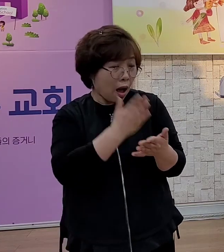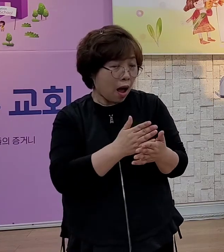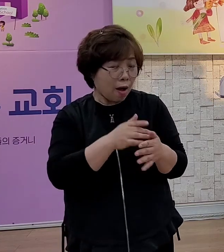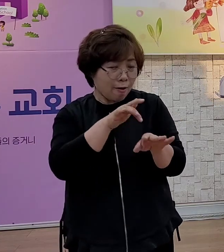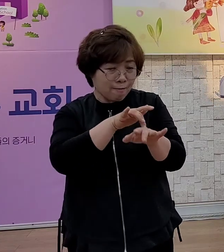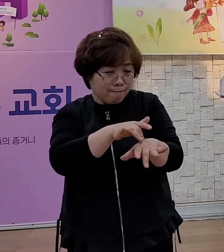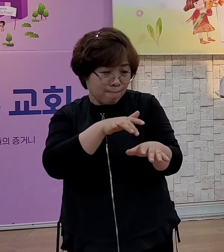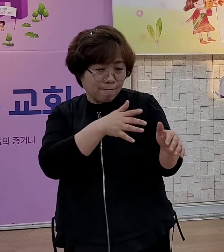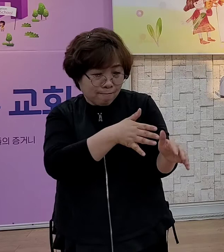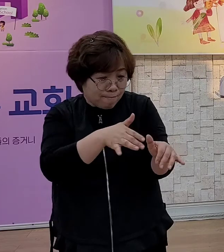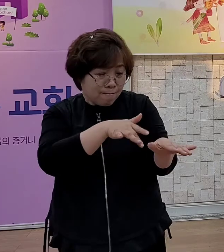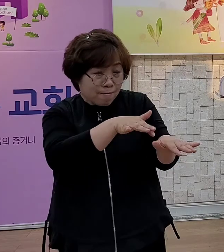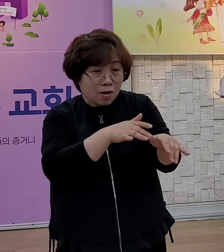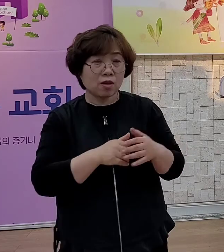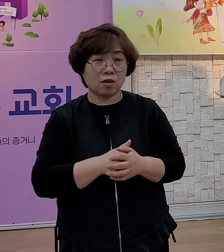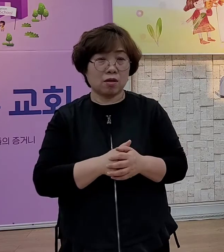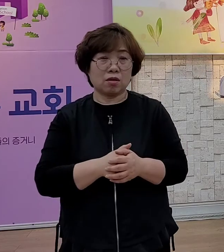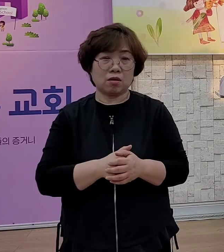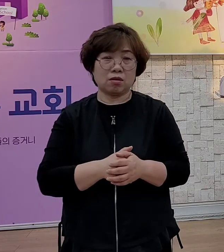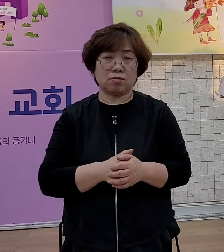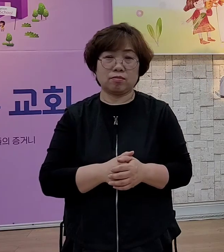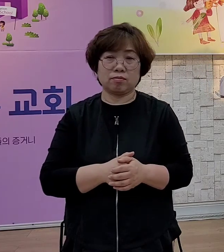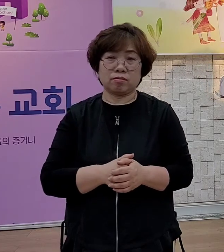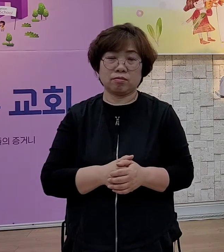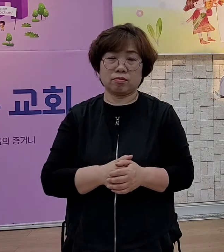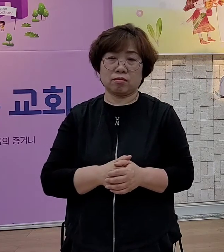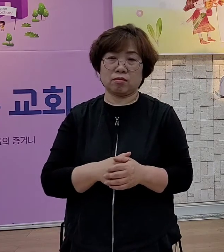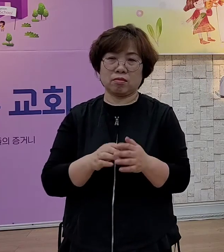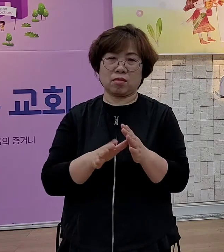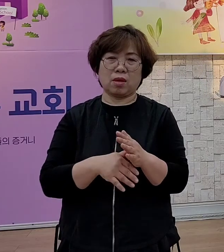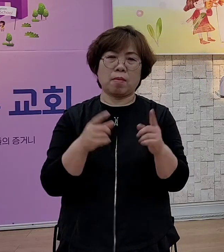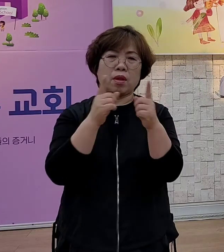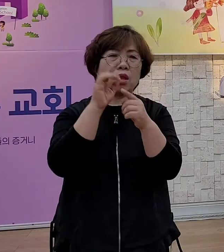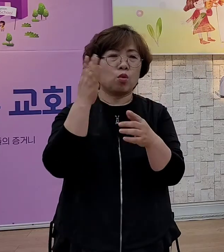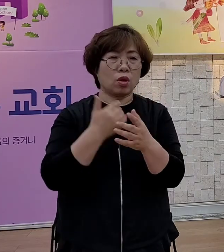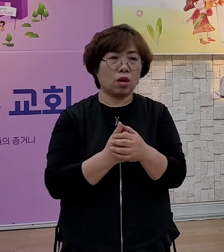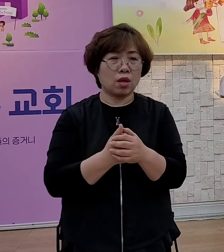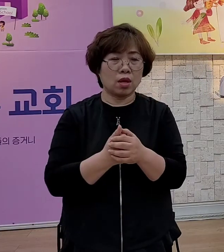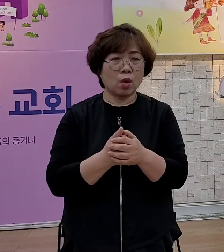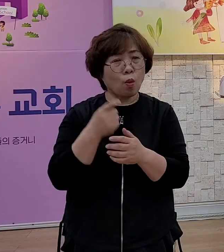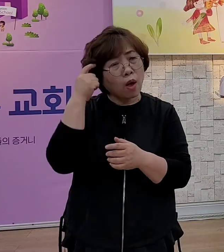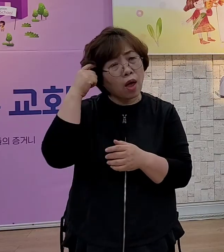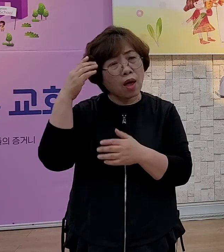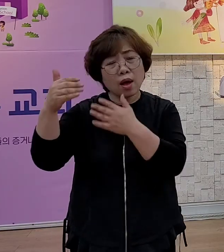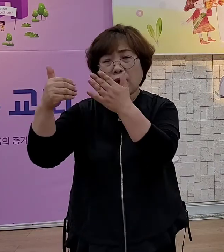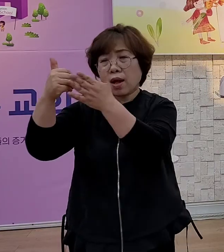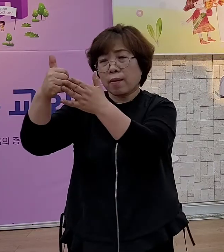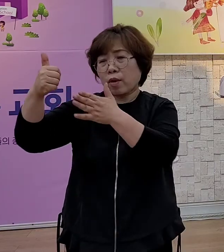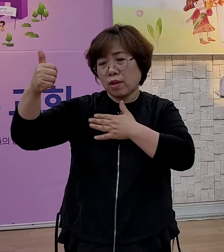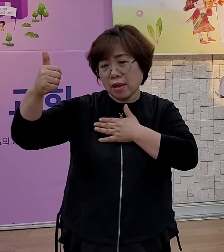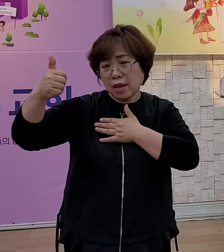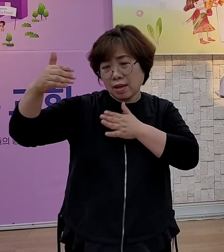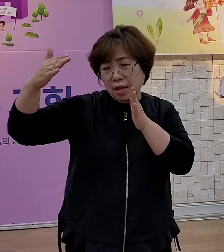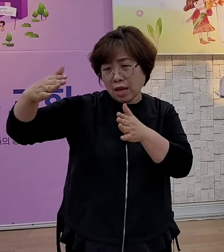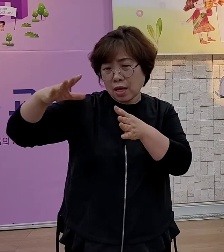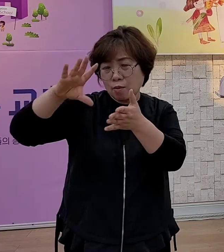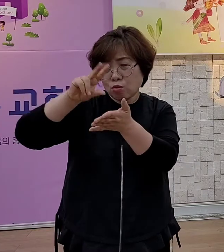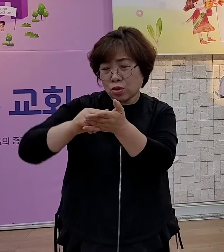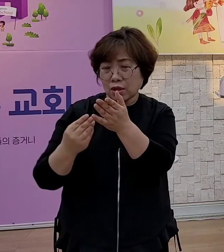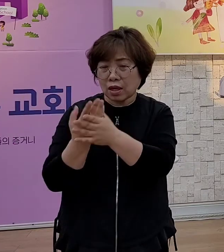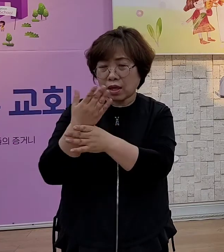계속해서 우리에게 마귀는 속삭입니다. 이미 하나님과 나 사이의 관계에 문제가 생겼다는